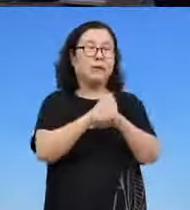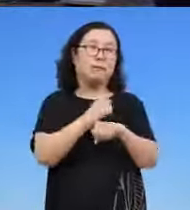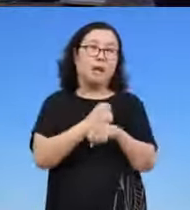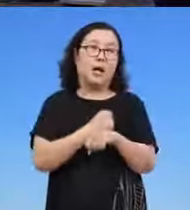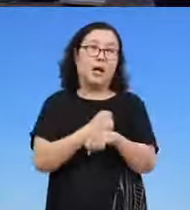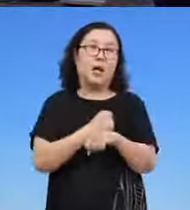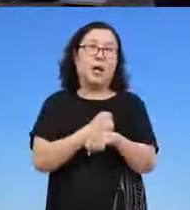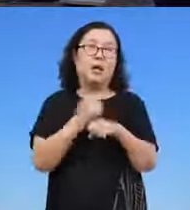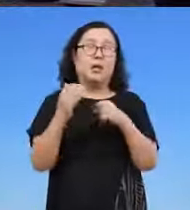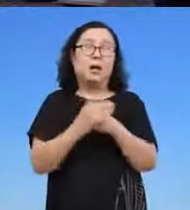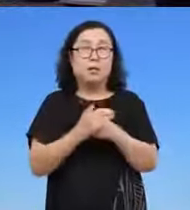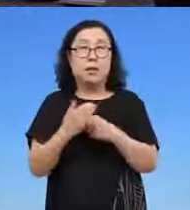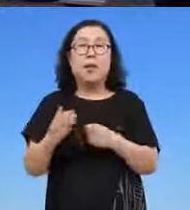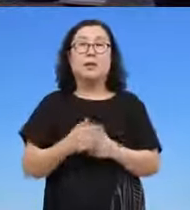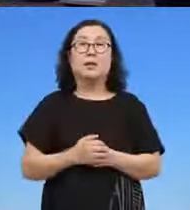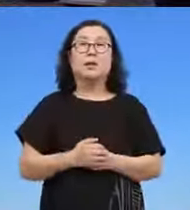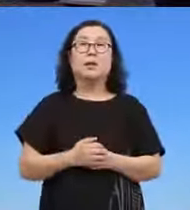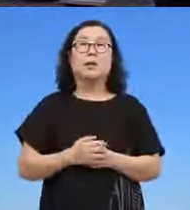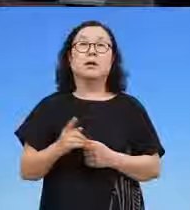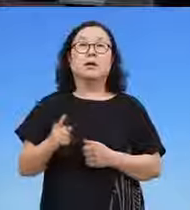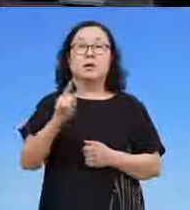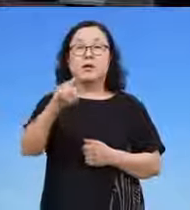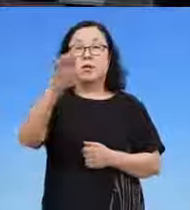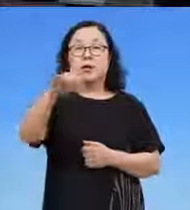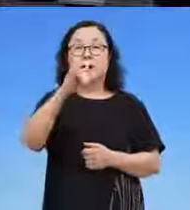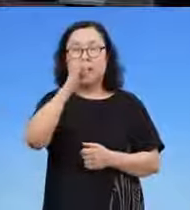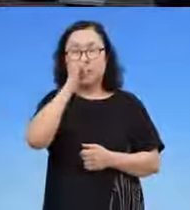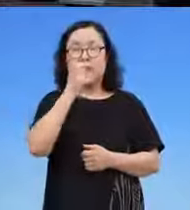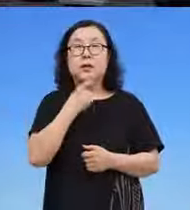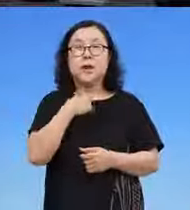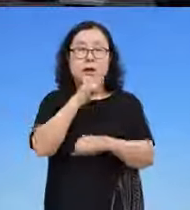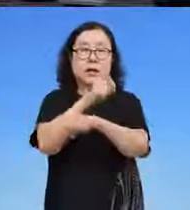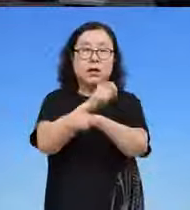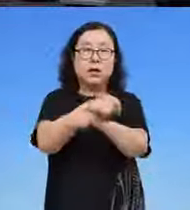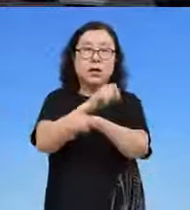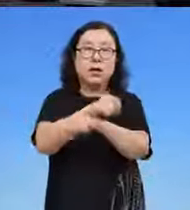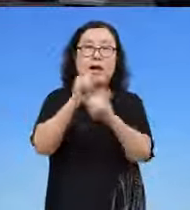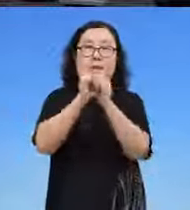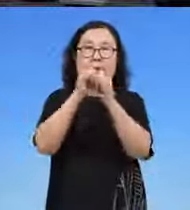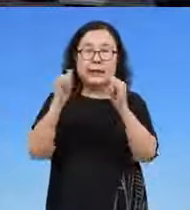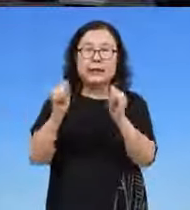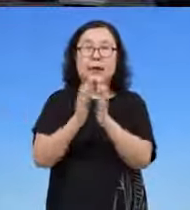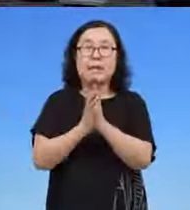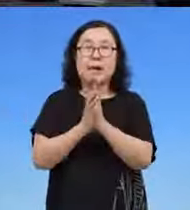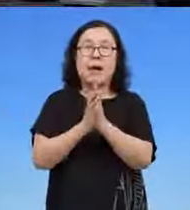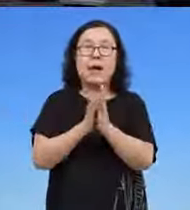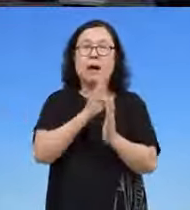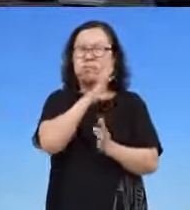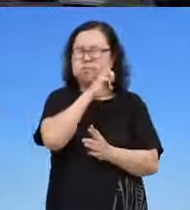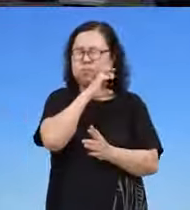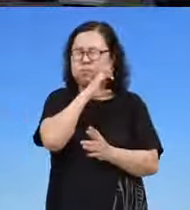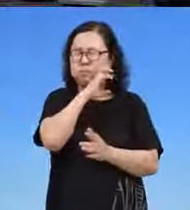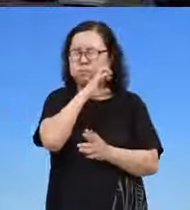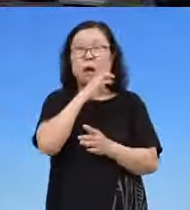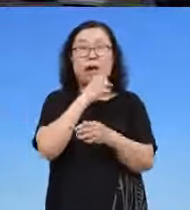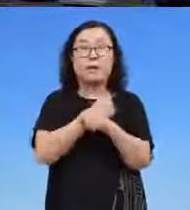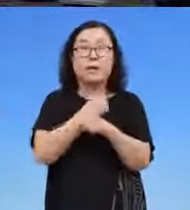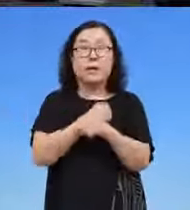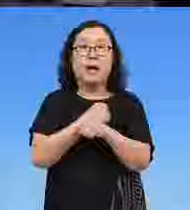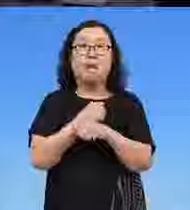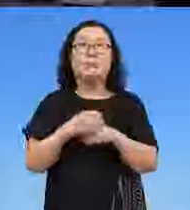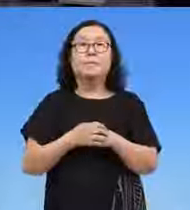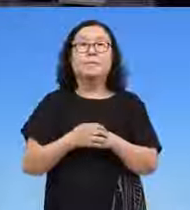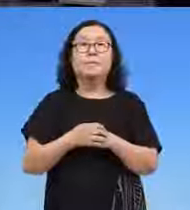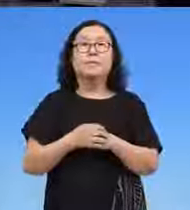예수님이 이런 애매한 말씀을 하셔가지고 또 그 현장에 있던 그 서기관들의 강한 저항에 직면하는 거 아닙니까?